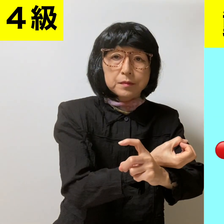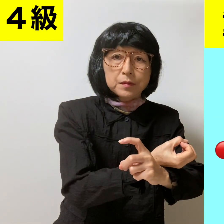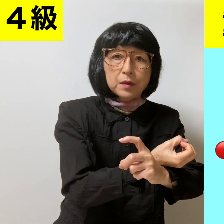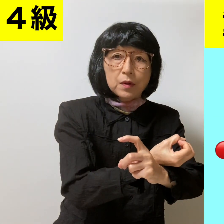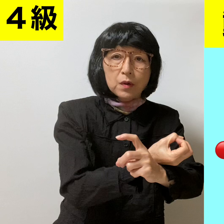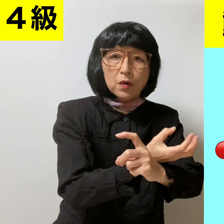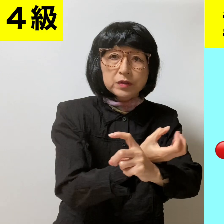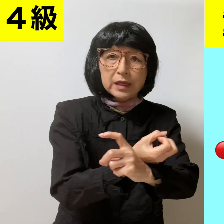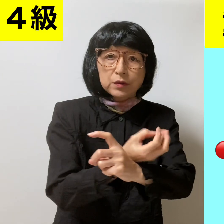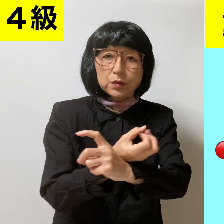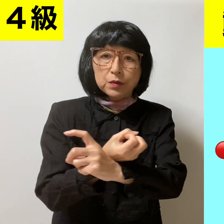ホタル、